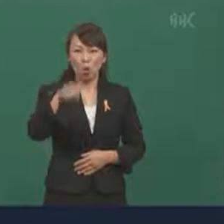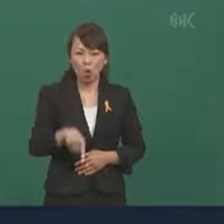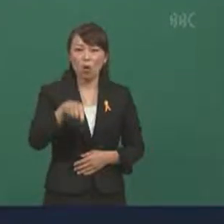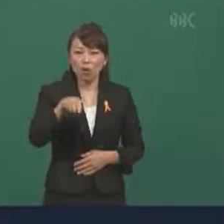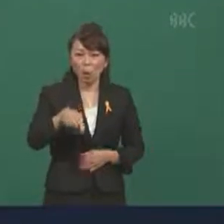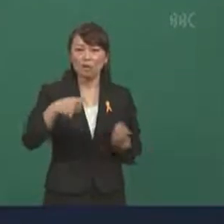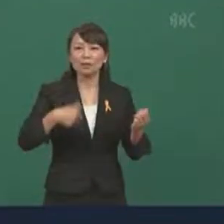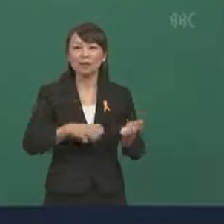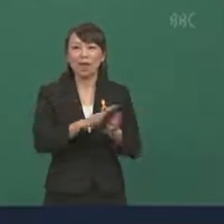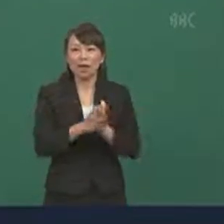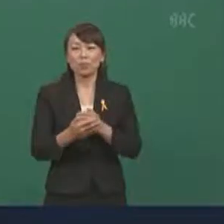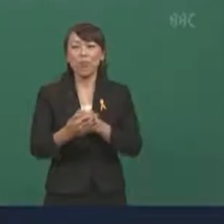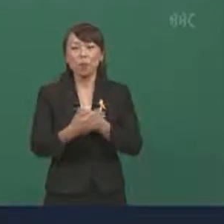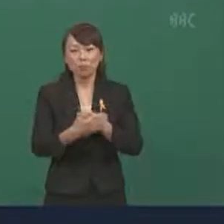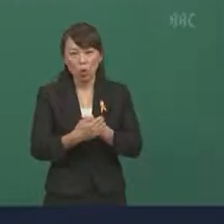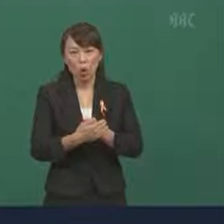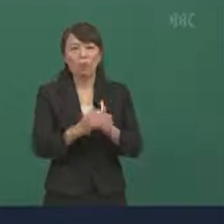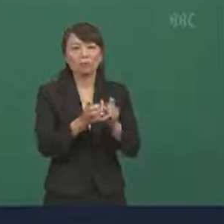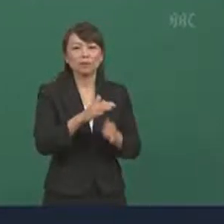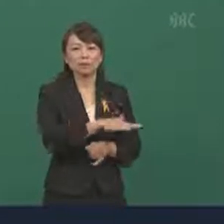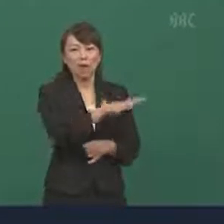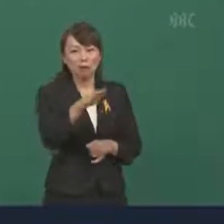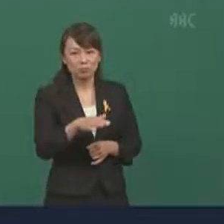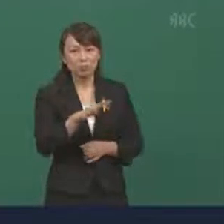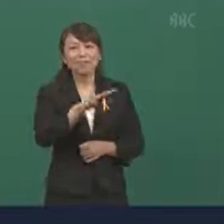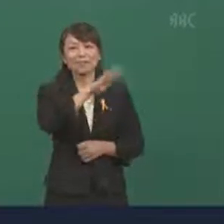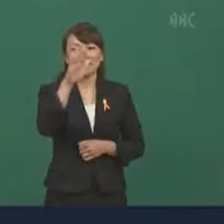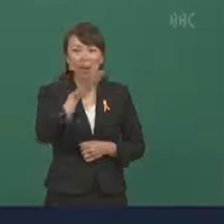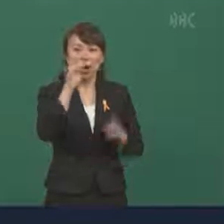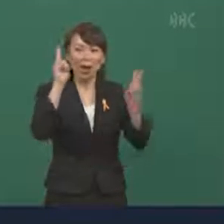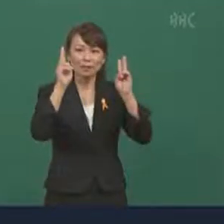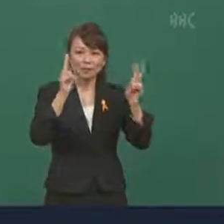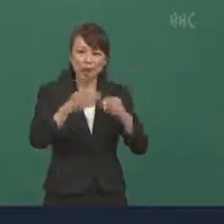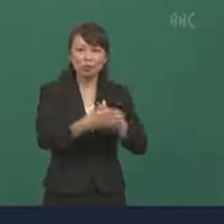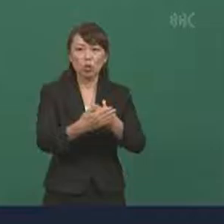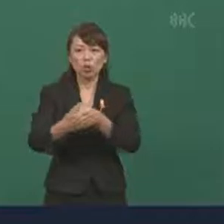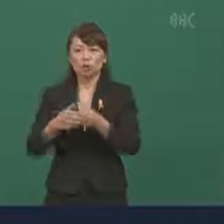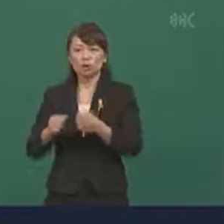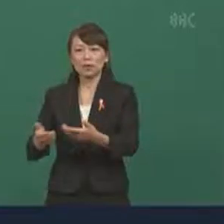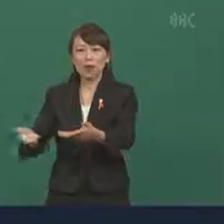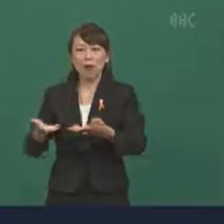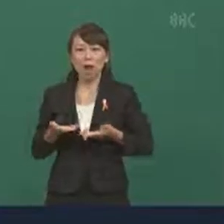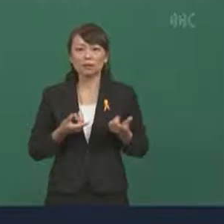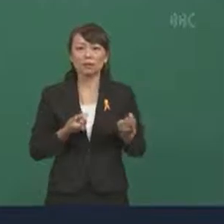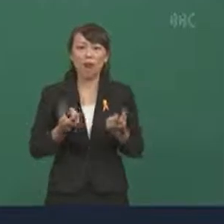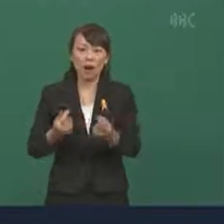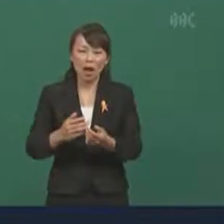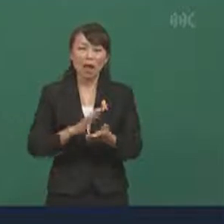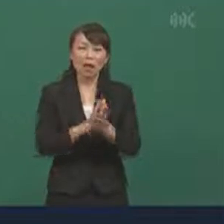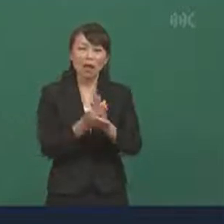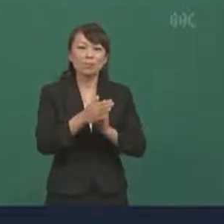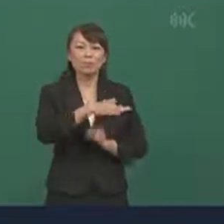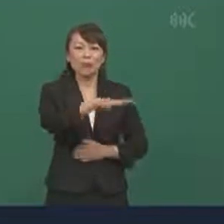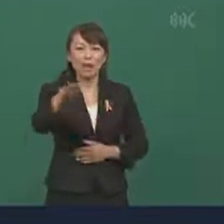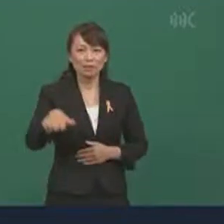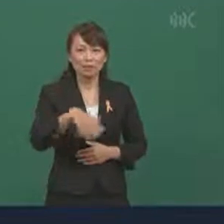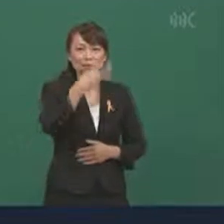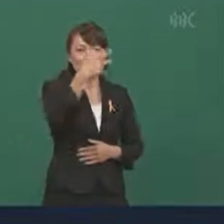が滋賀県の補助と民間の気象会社の協力を得て行うも